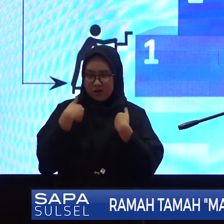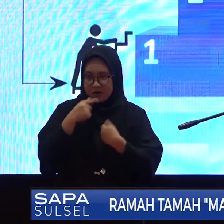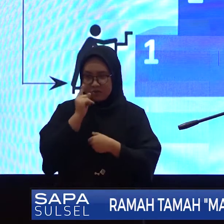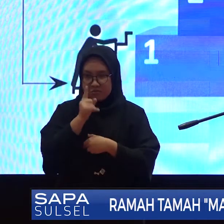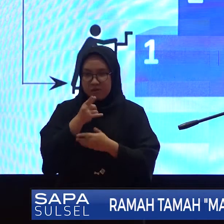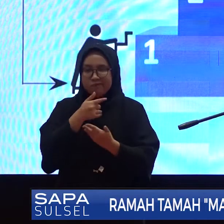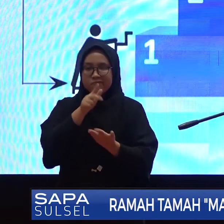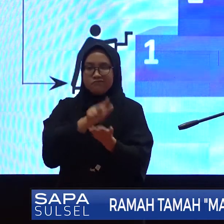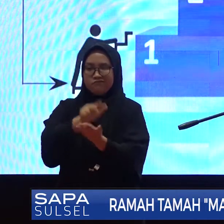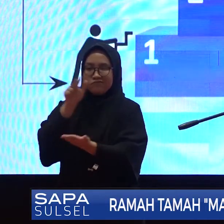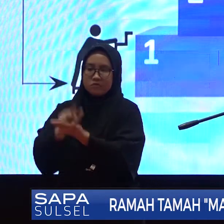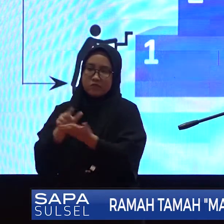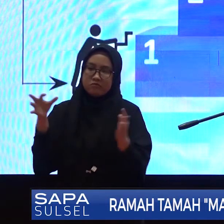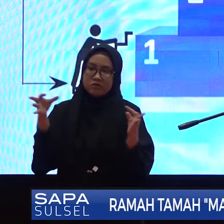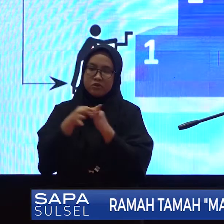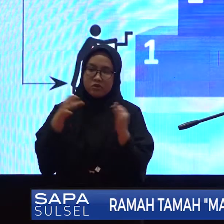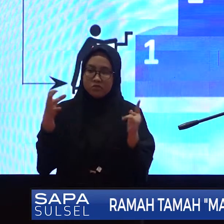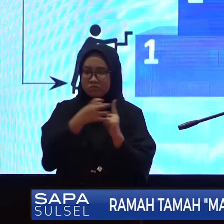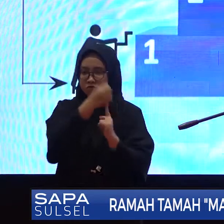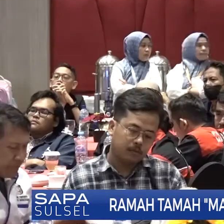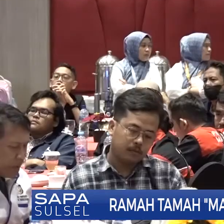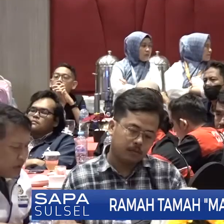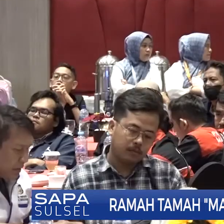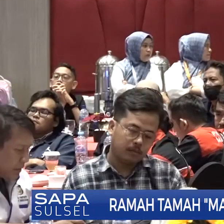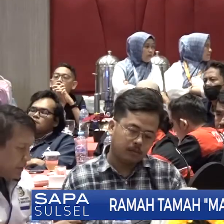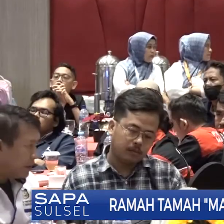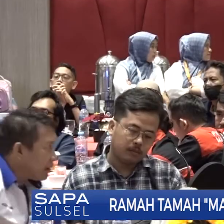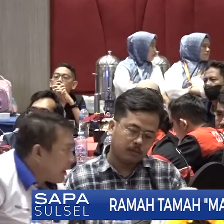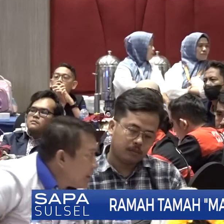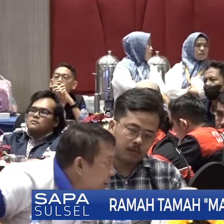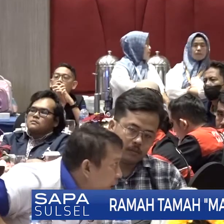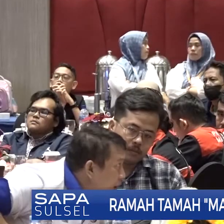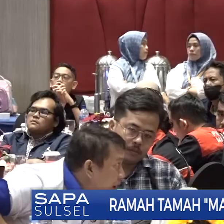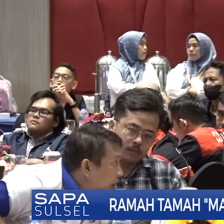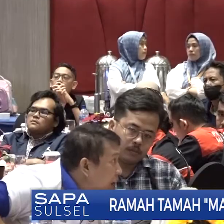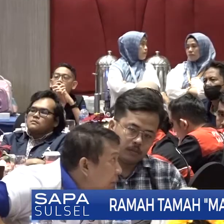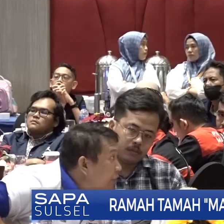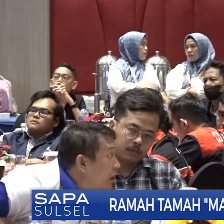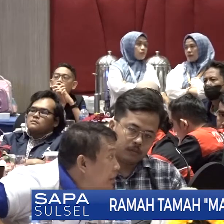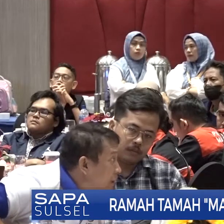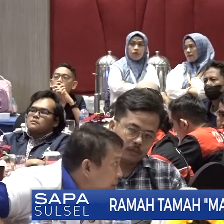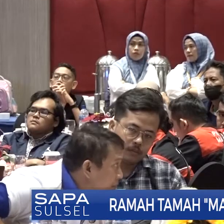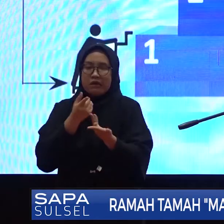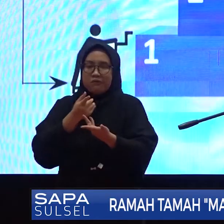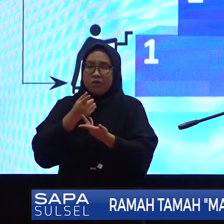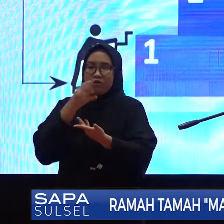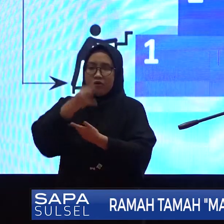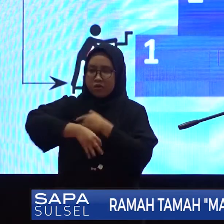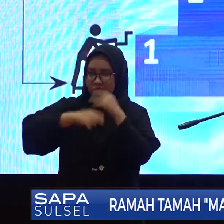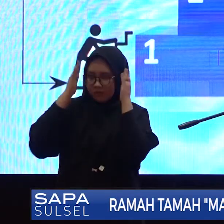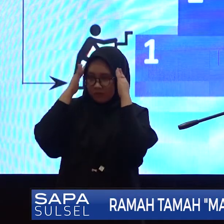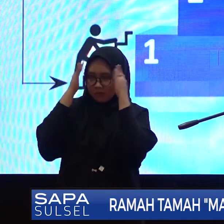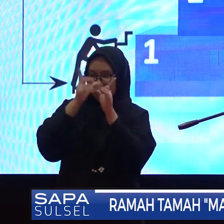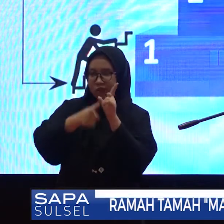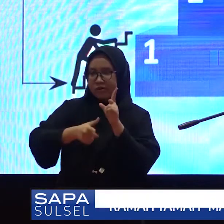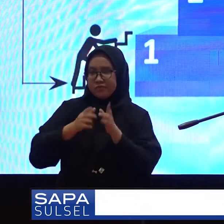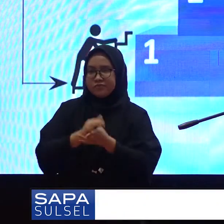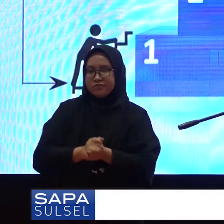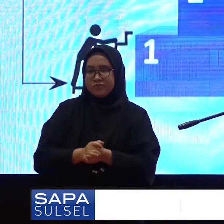berkomitmen menyukseskan tujuan dari visi dan misi Walikota Makassar beberapa